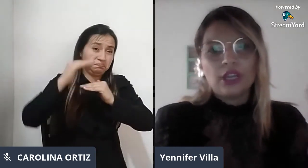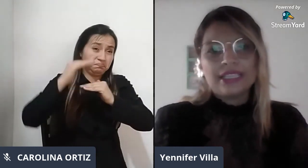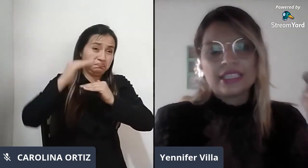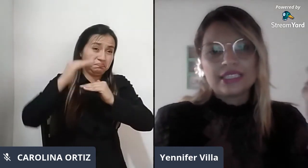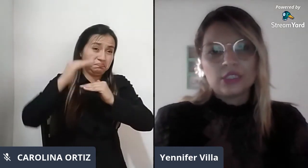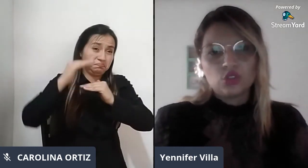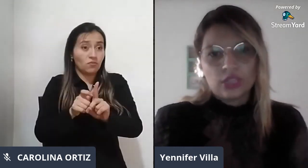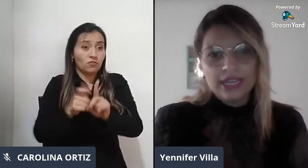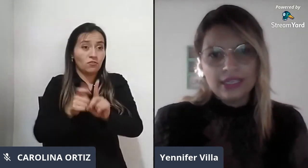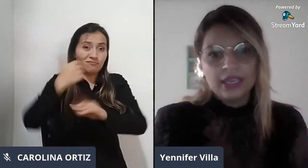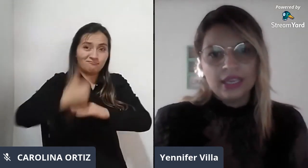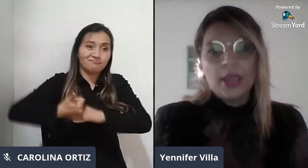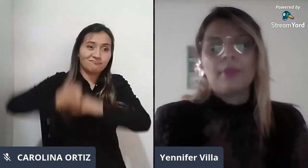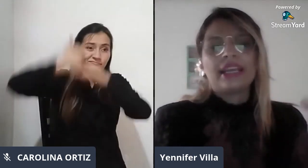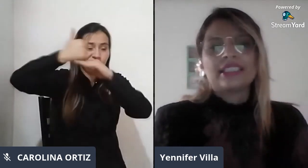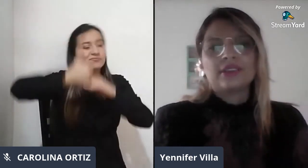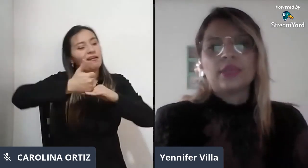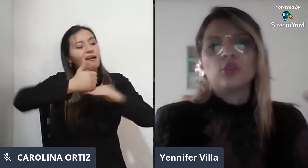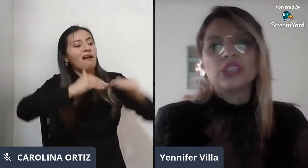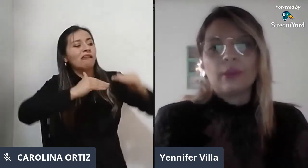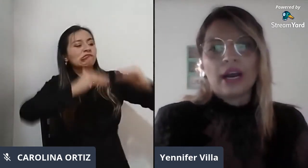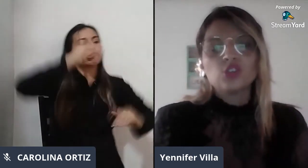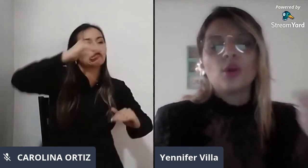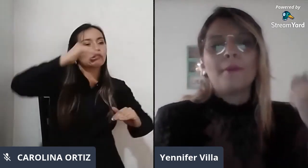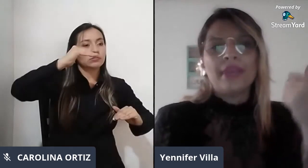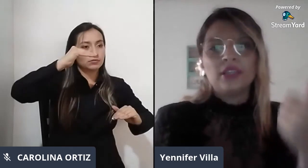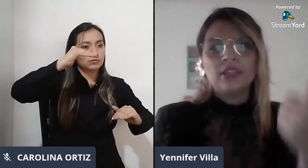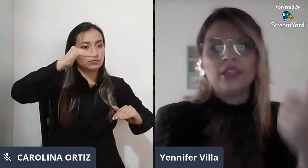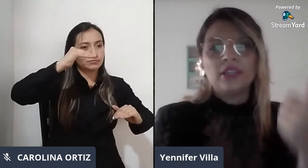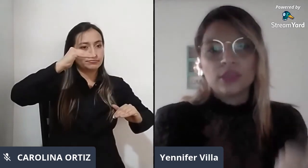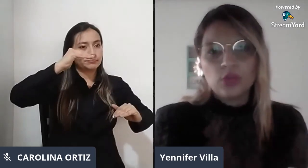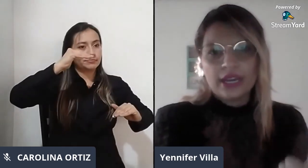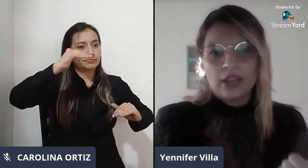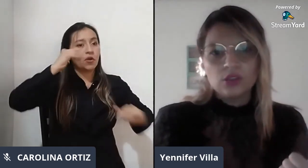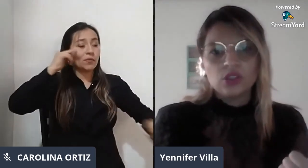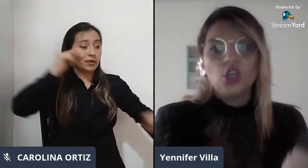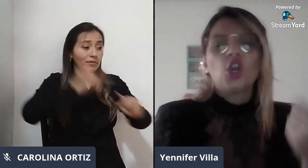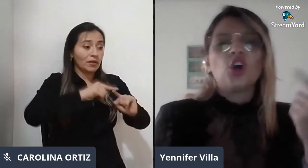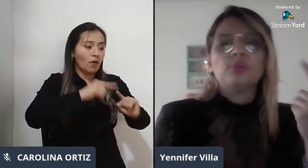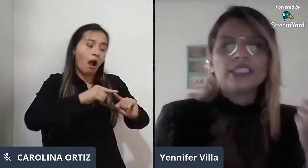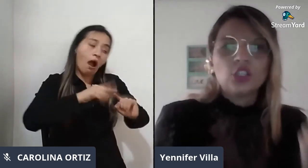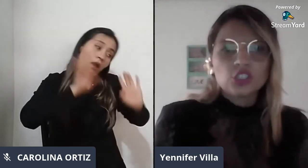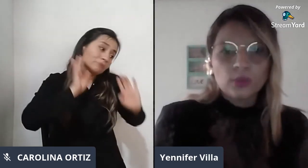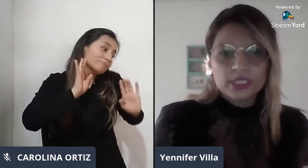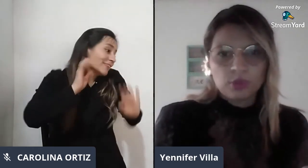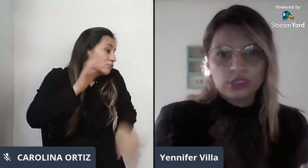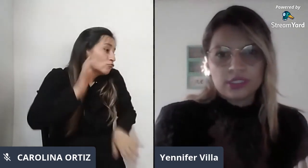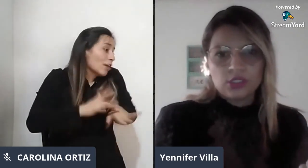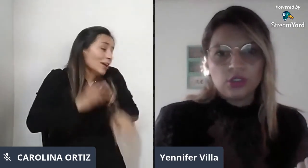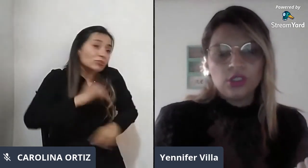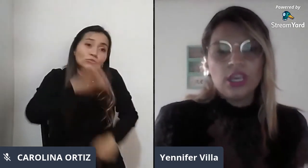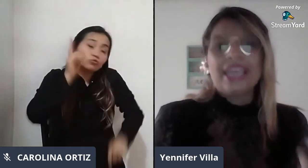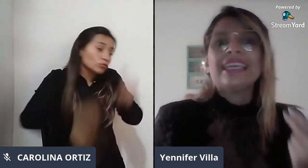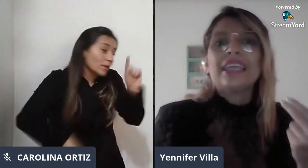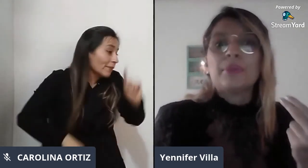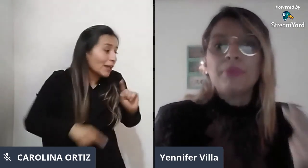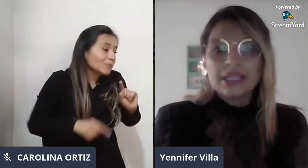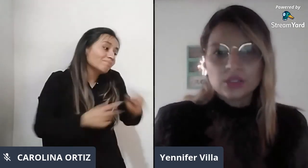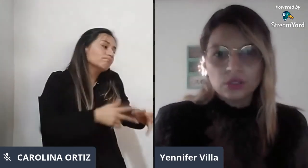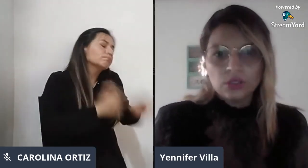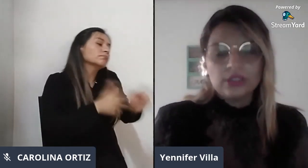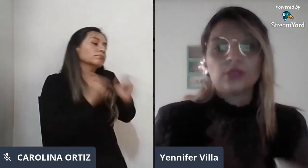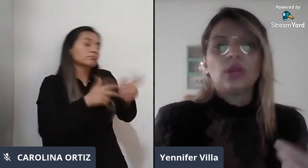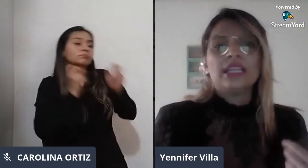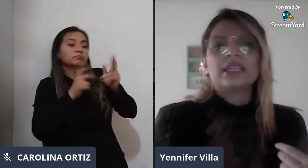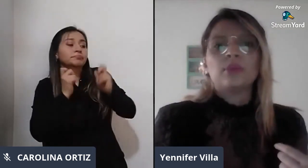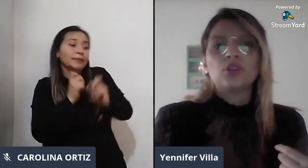desigualdad y de violencia institucional para que aceptemos trabajos menos remunerados, con mayor sobreexplotación y de